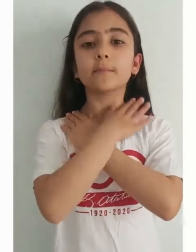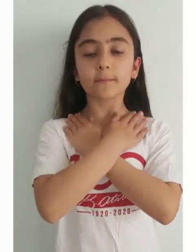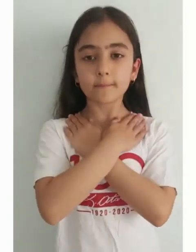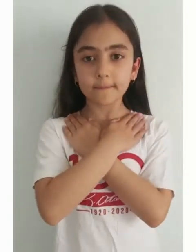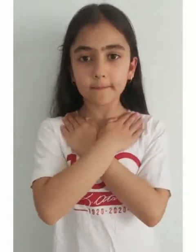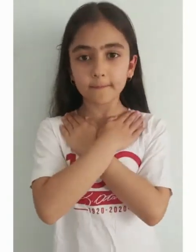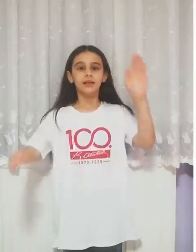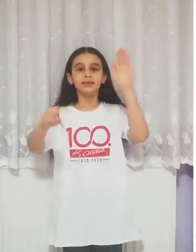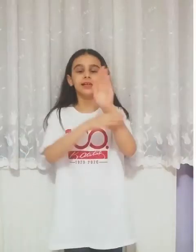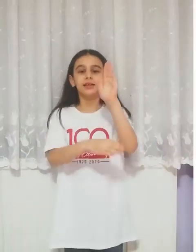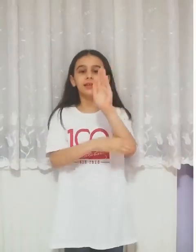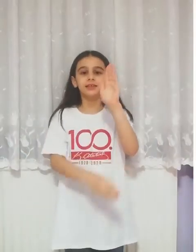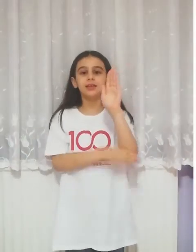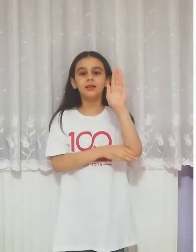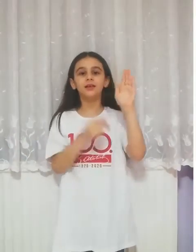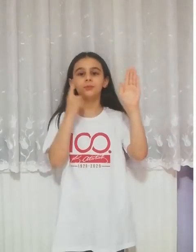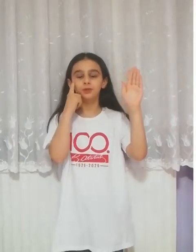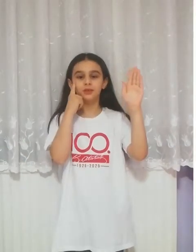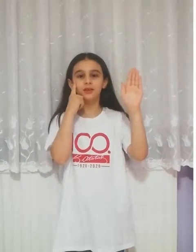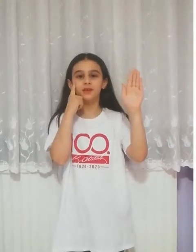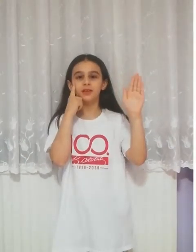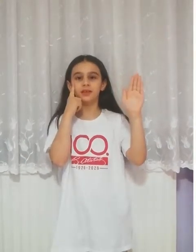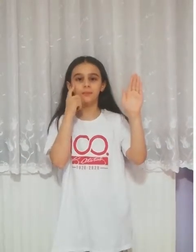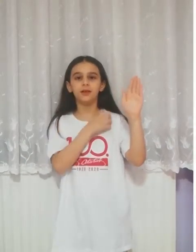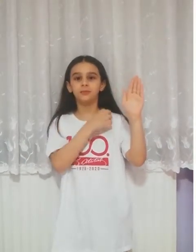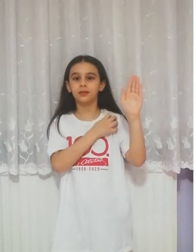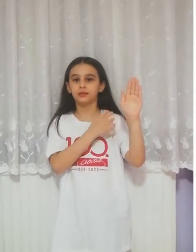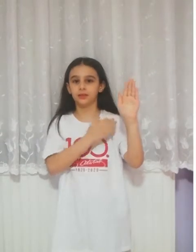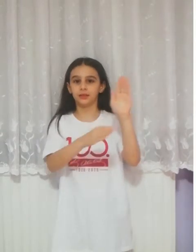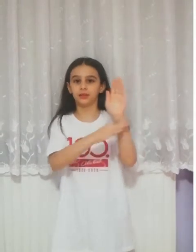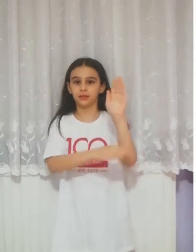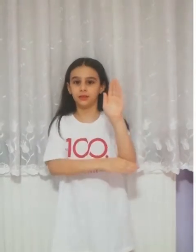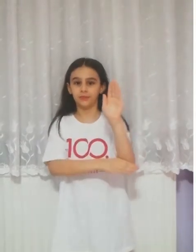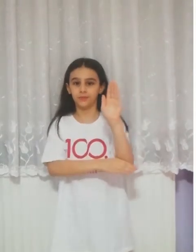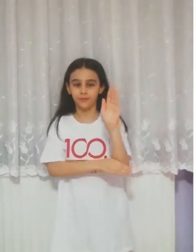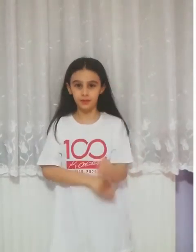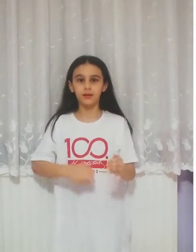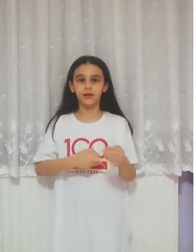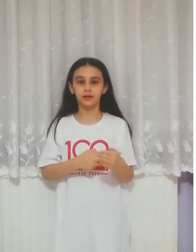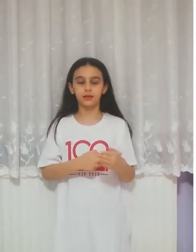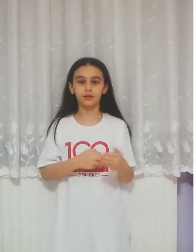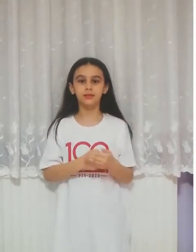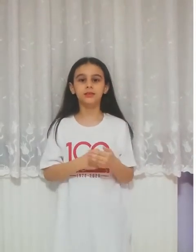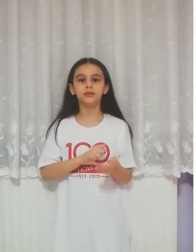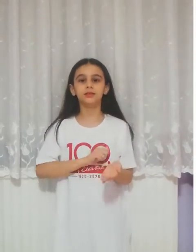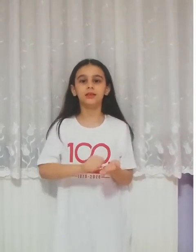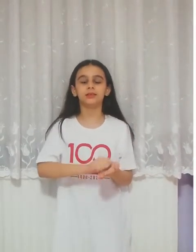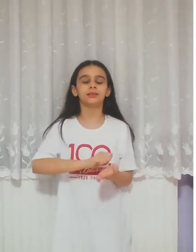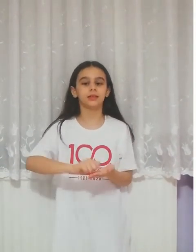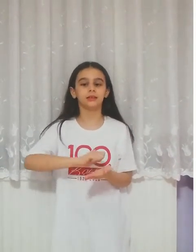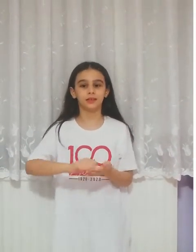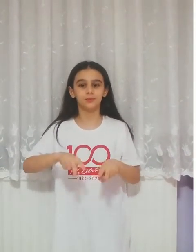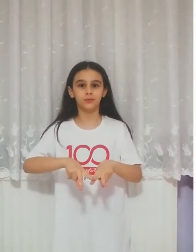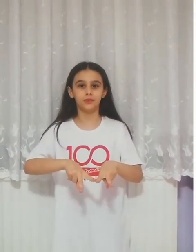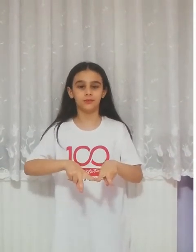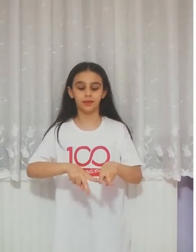bastım. Yaşa Mustafa Kemal Paşa yaşa. Adın yazılacak mücevher